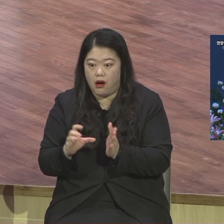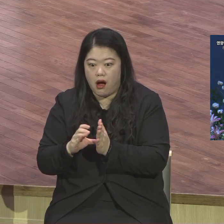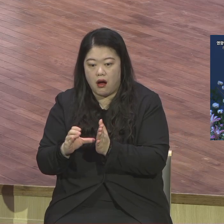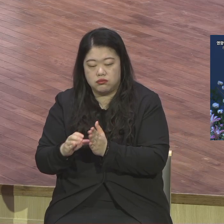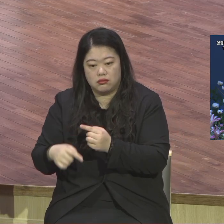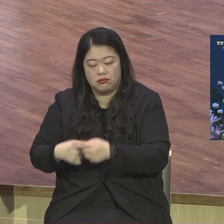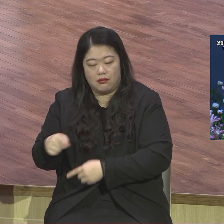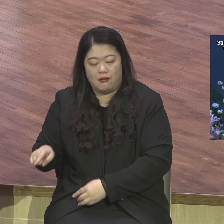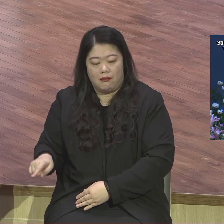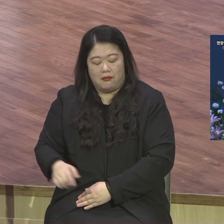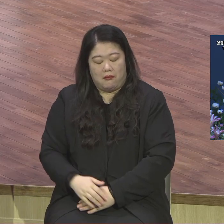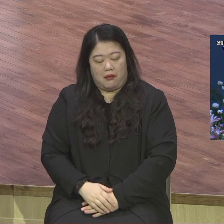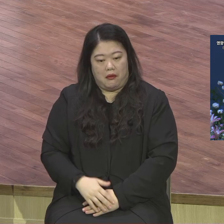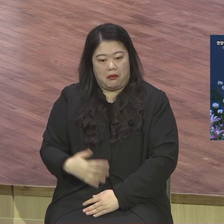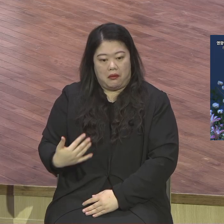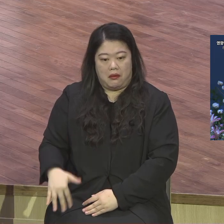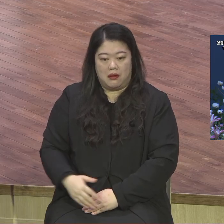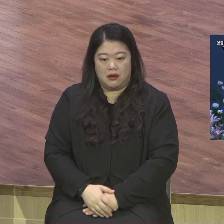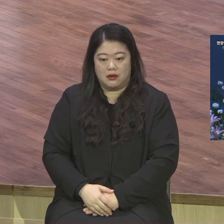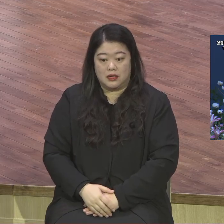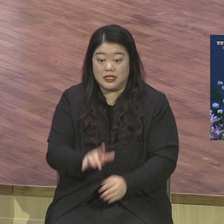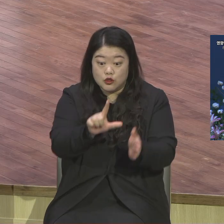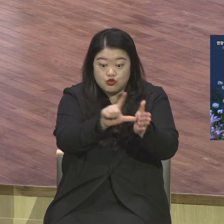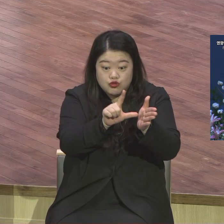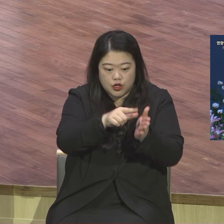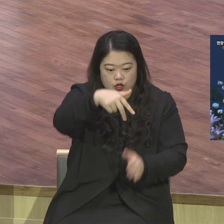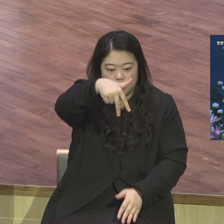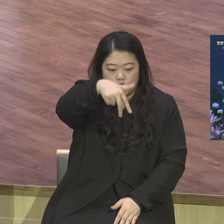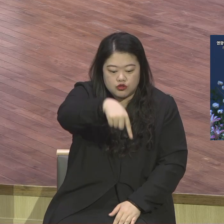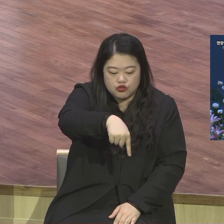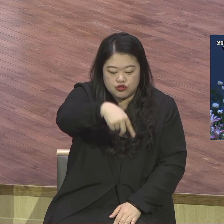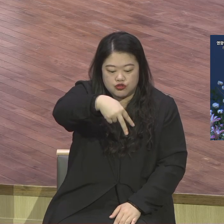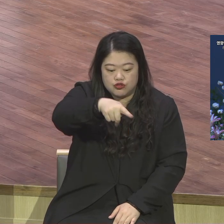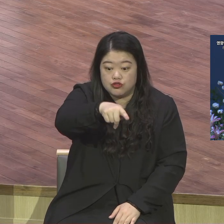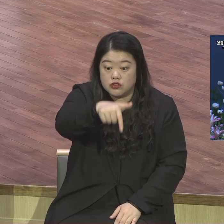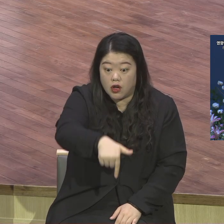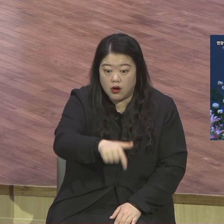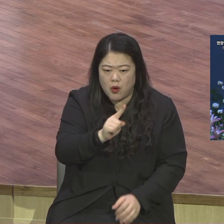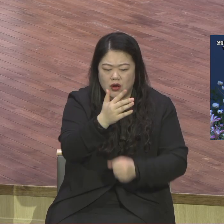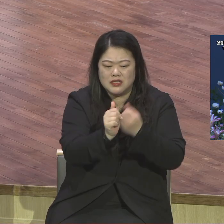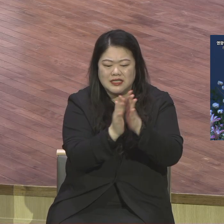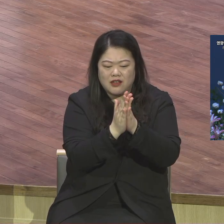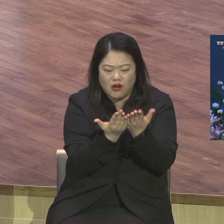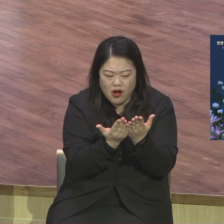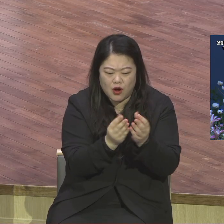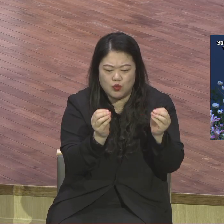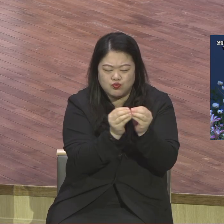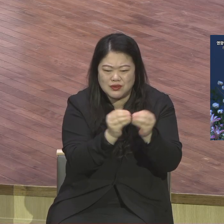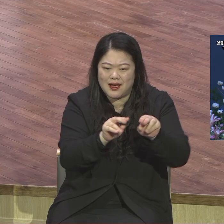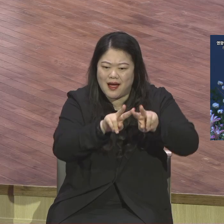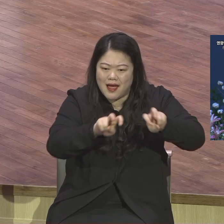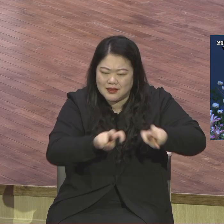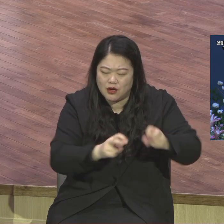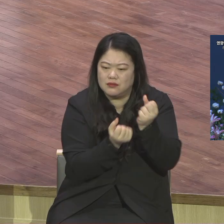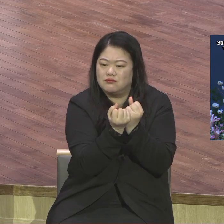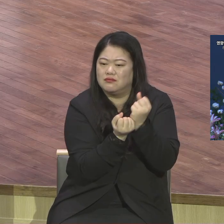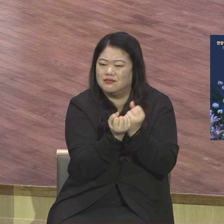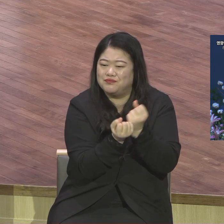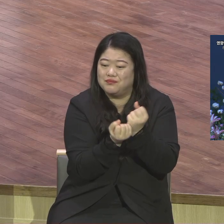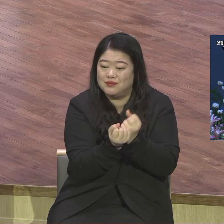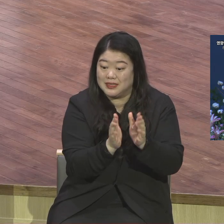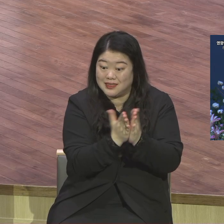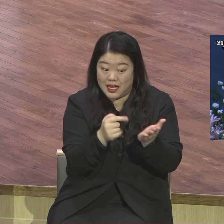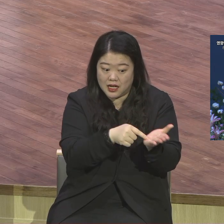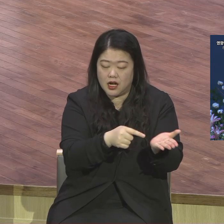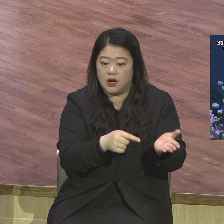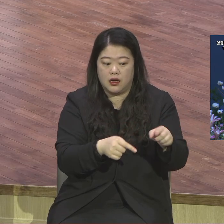말했어요. 마틴 루터는 주석이 별로 없어요. 그런데 이 요한 칼빈은 주석이 다 있거든요. 66권에.